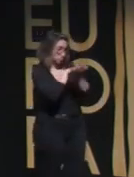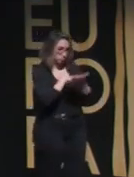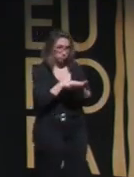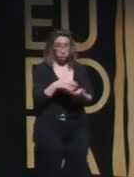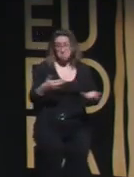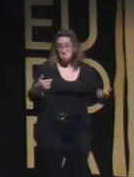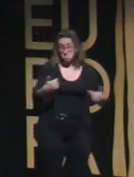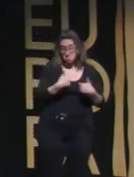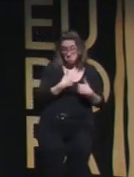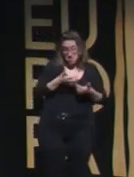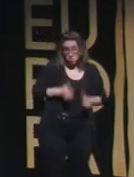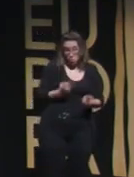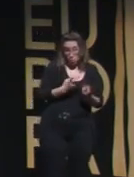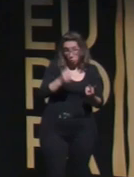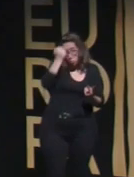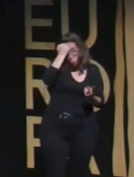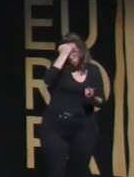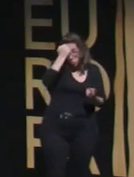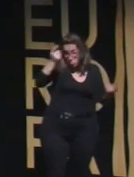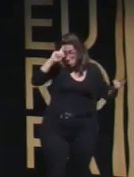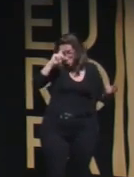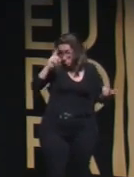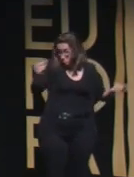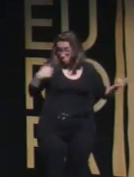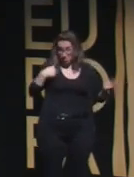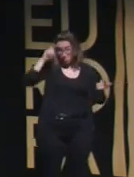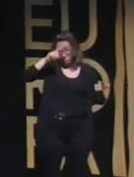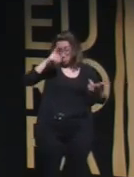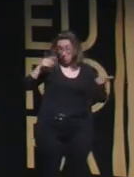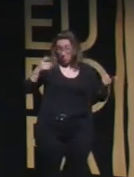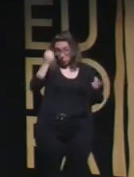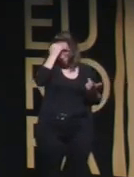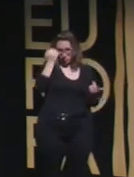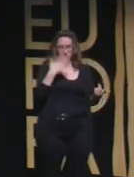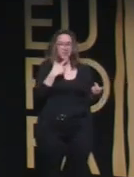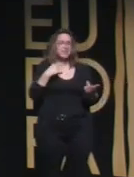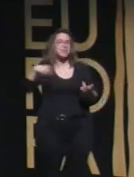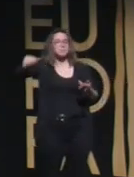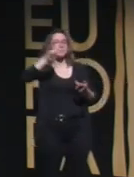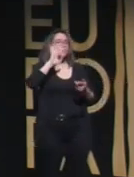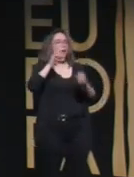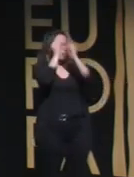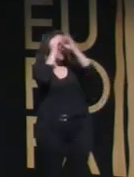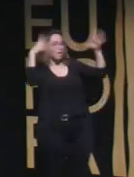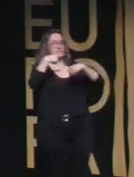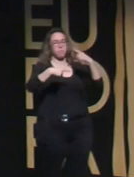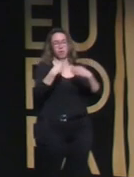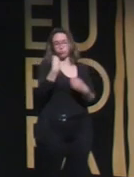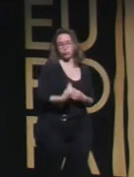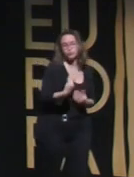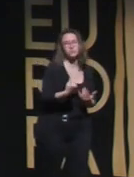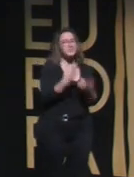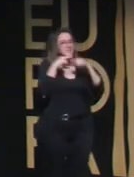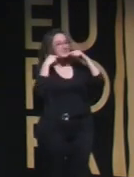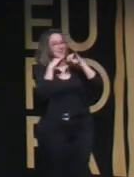han salido de Maestu, de la montaña, y se han secado un poco tonticos, ¿no? O sea, somos familia happy flower, todos nos llevamos de puta madre, nuestros hijos son los mejores, parece que no